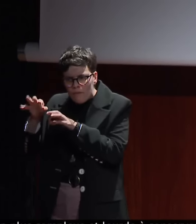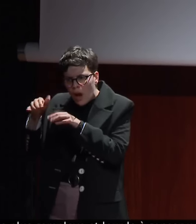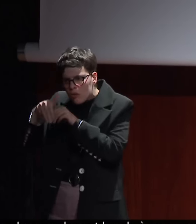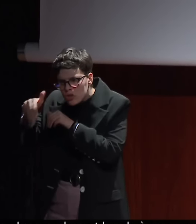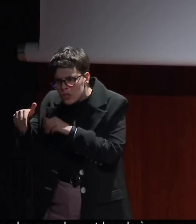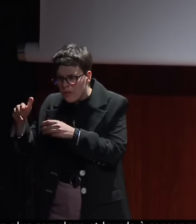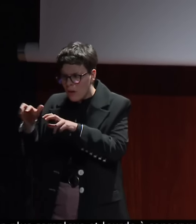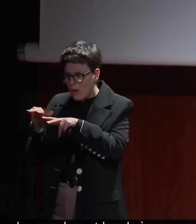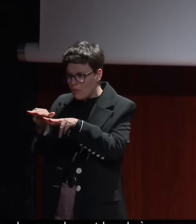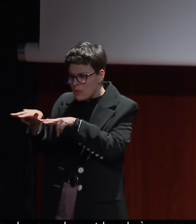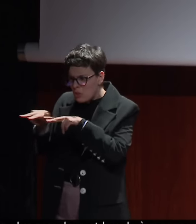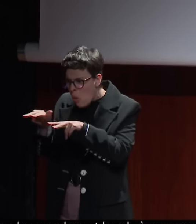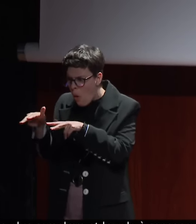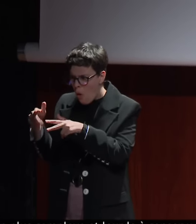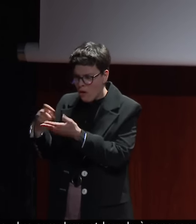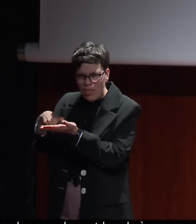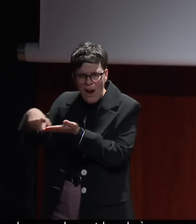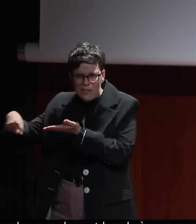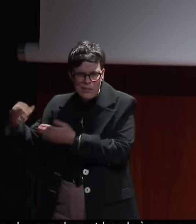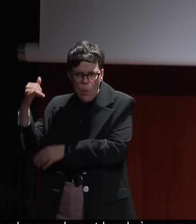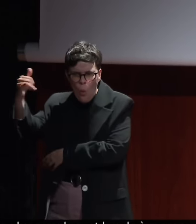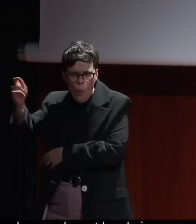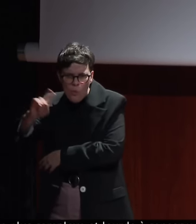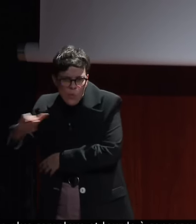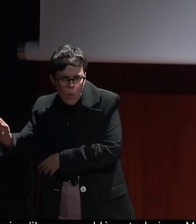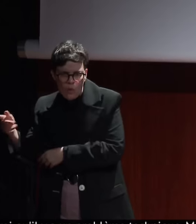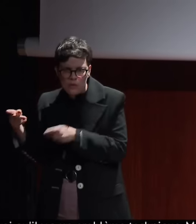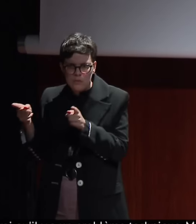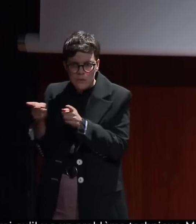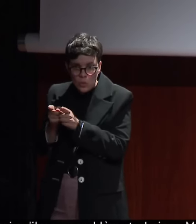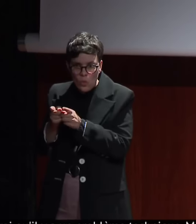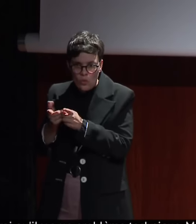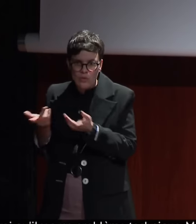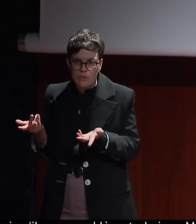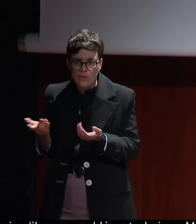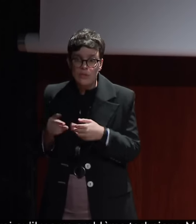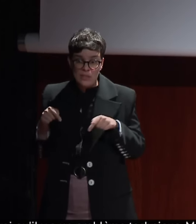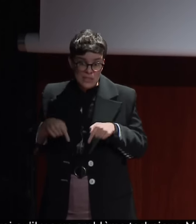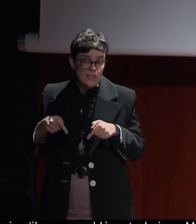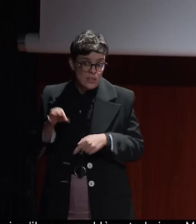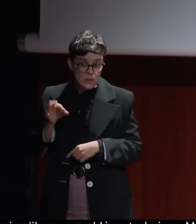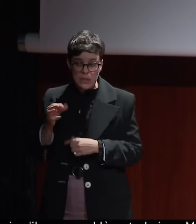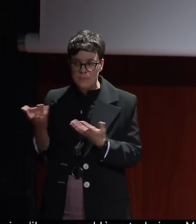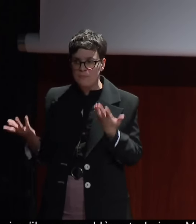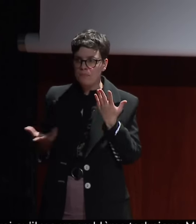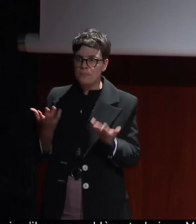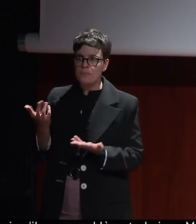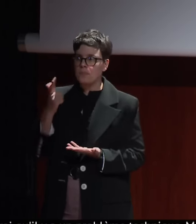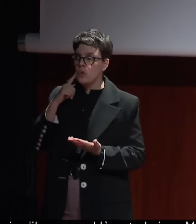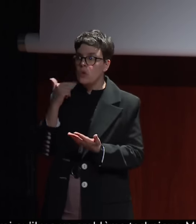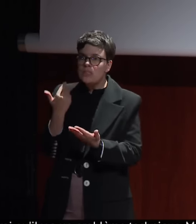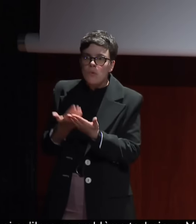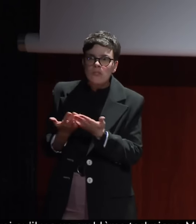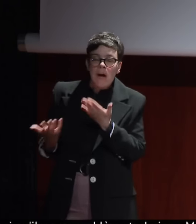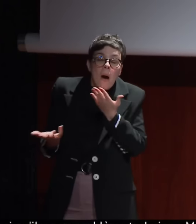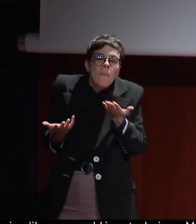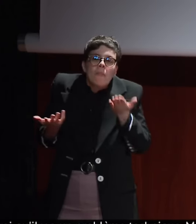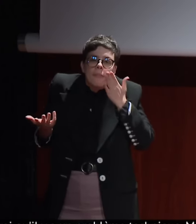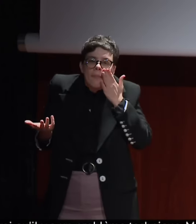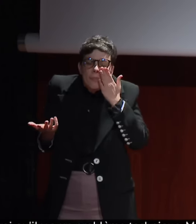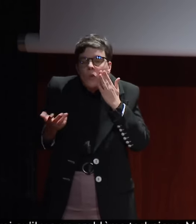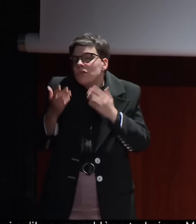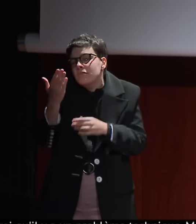ont cette problématique de l'archivage des vidéos, de la trace. Et ça existe aussi, j'imagine que pour vous